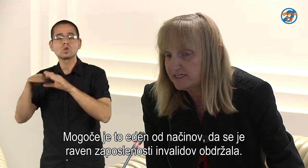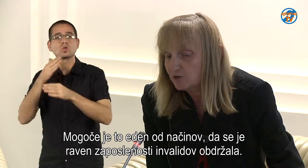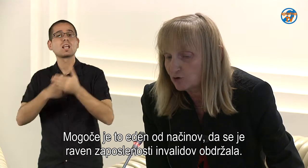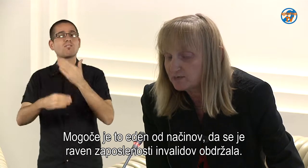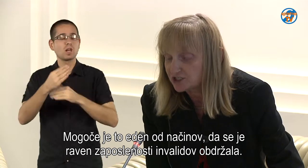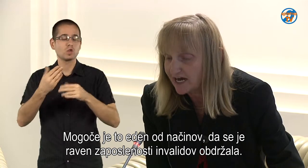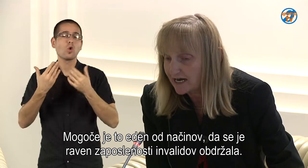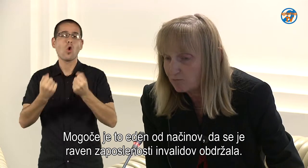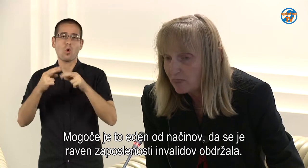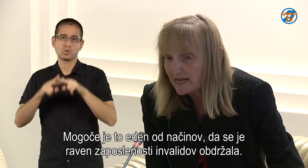invalidov obdržala.